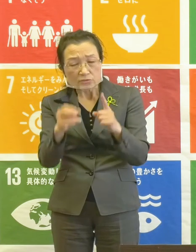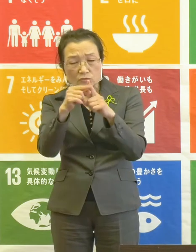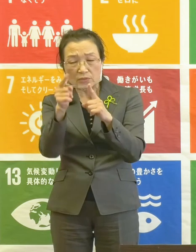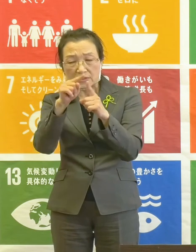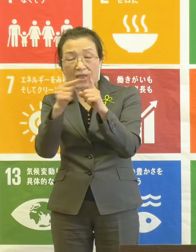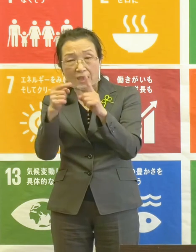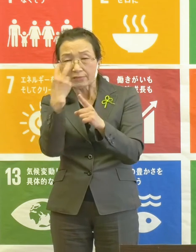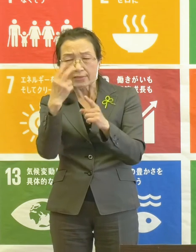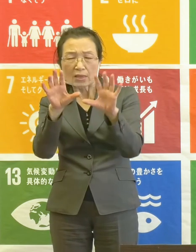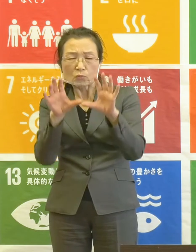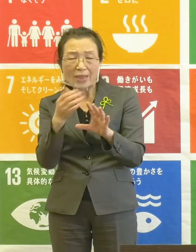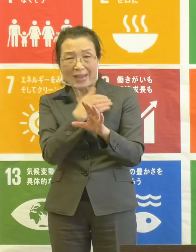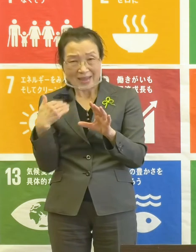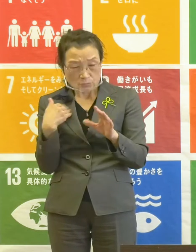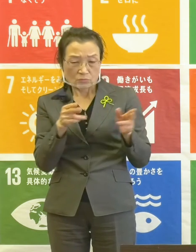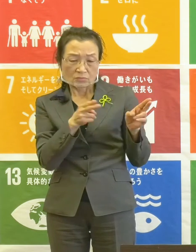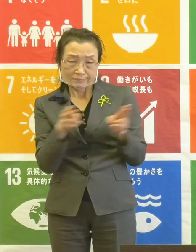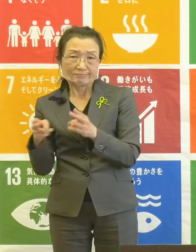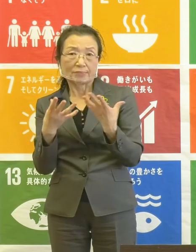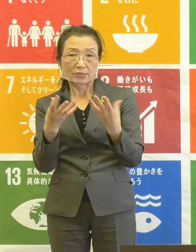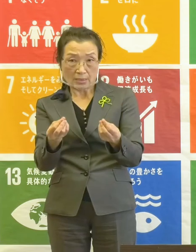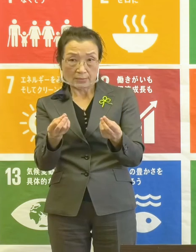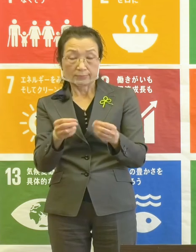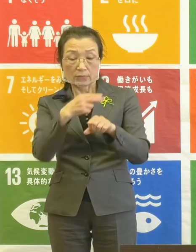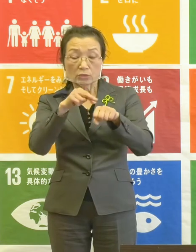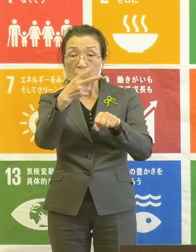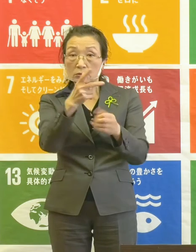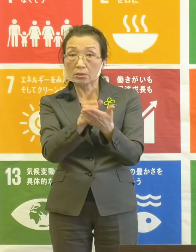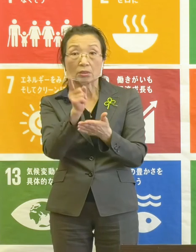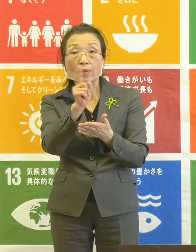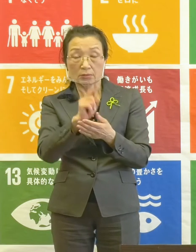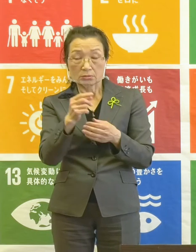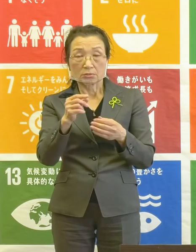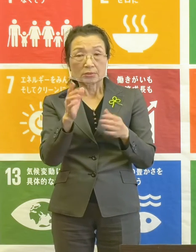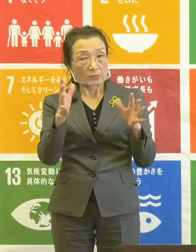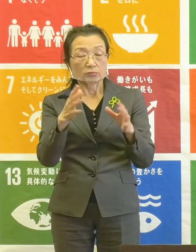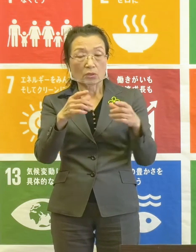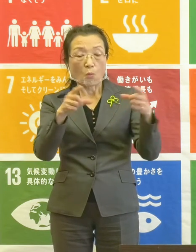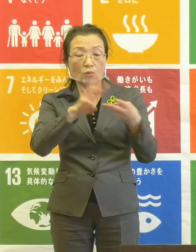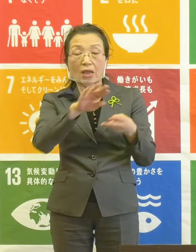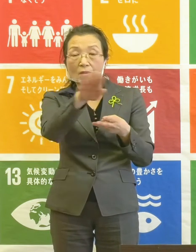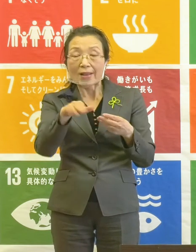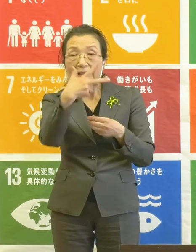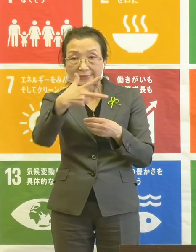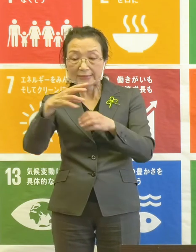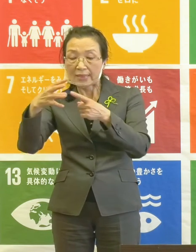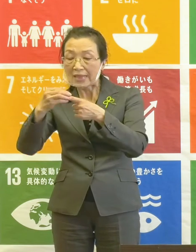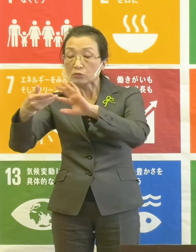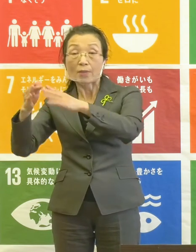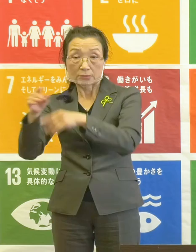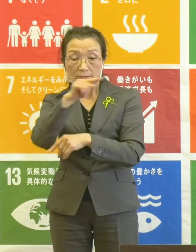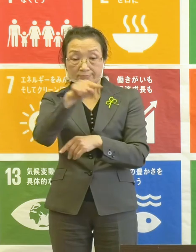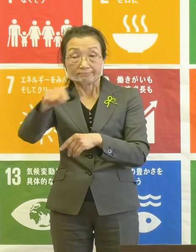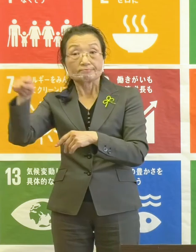っております。那須塩原市だけではなく、大田原市や那須町といった生